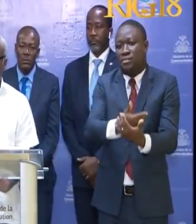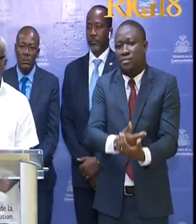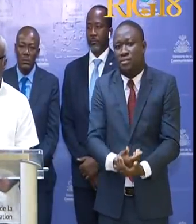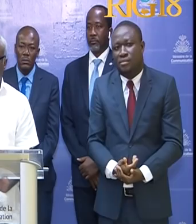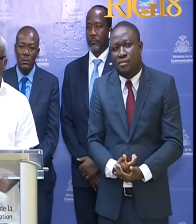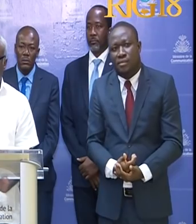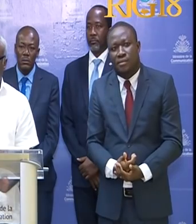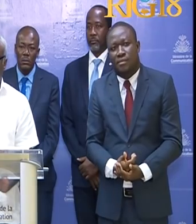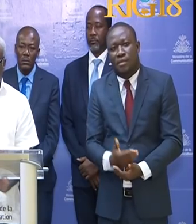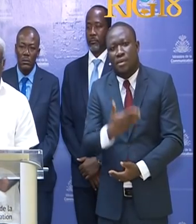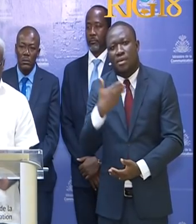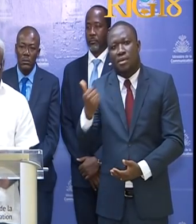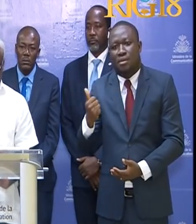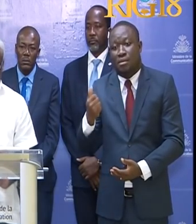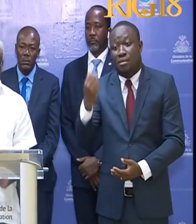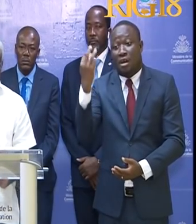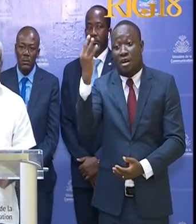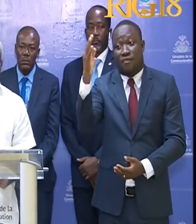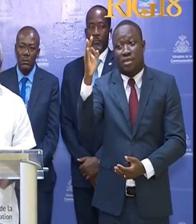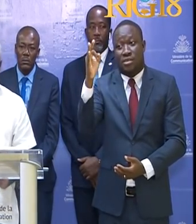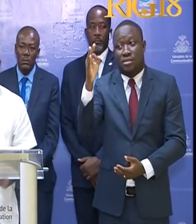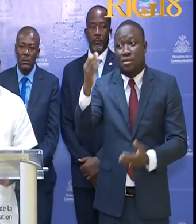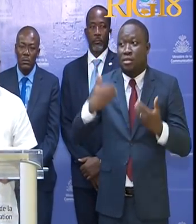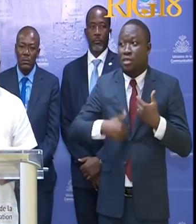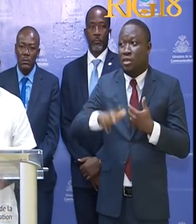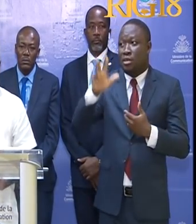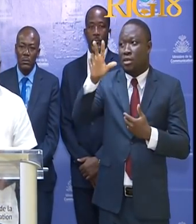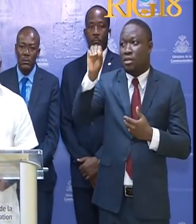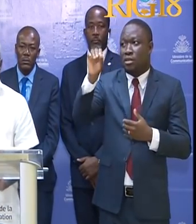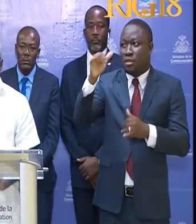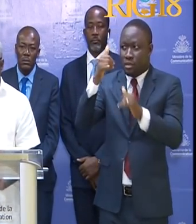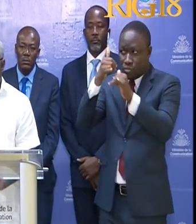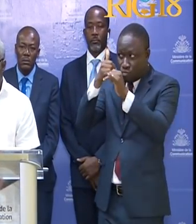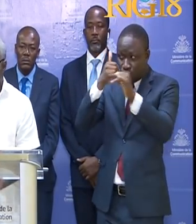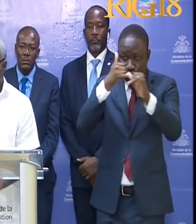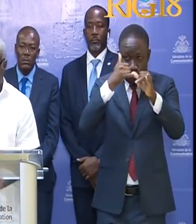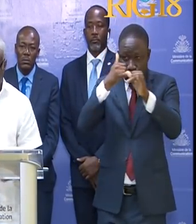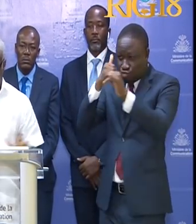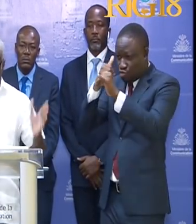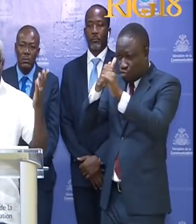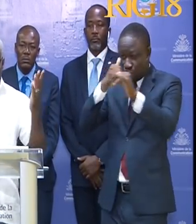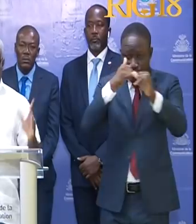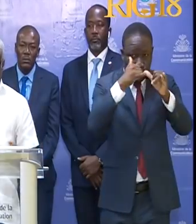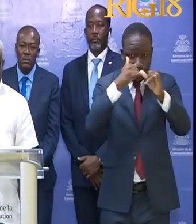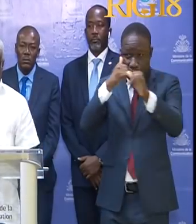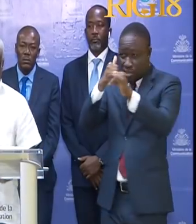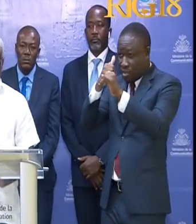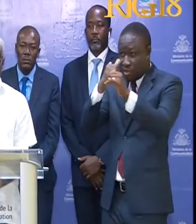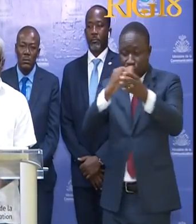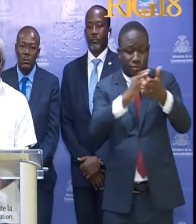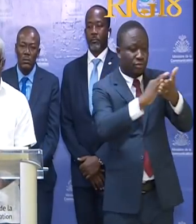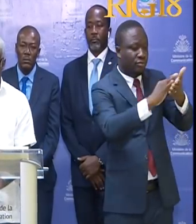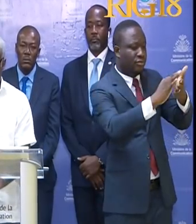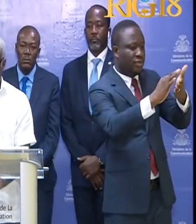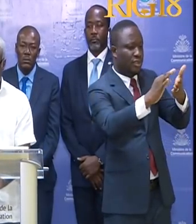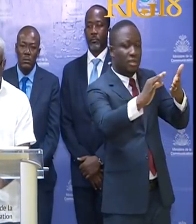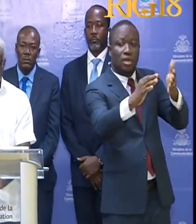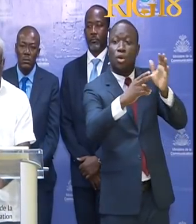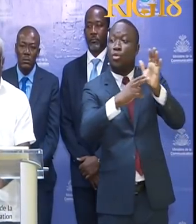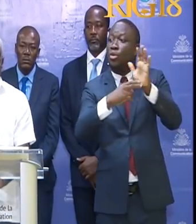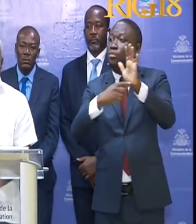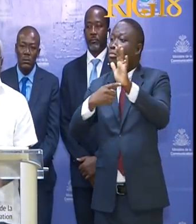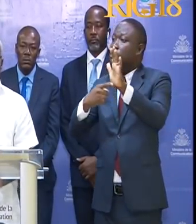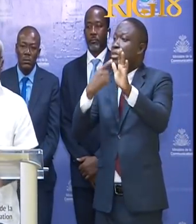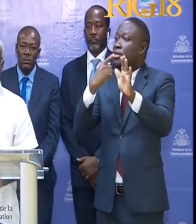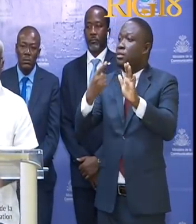Et en France, il y a 30 journalistes qui mettaient ensemble, ils ont écrit une pétition. Côté ils